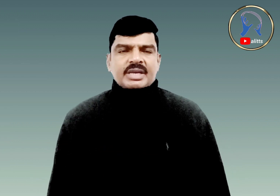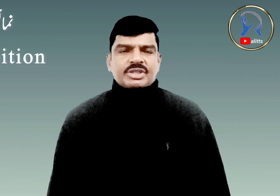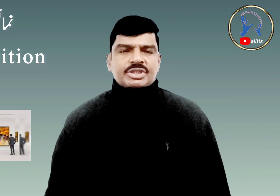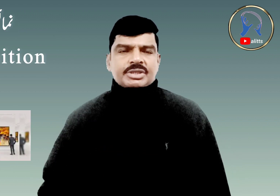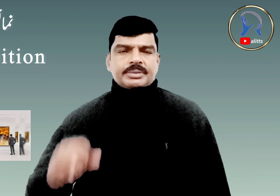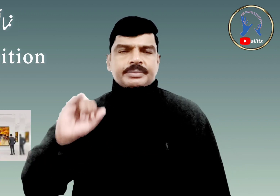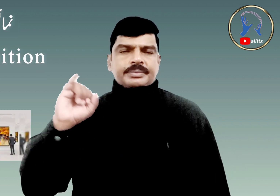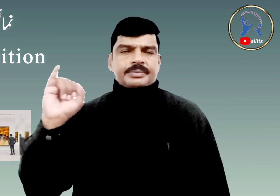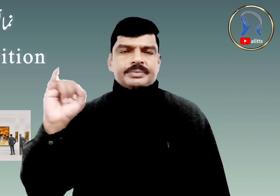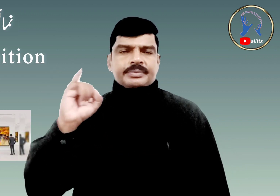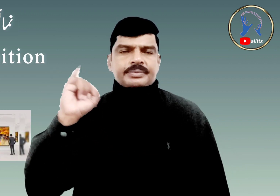नुमाइश,